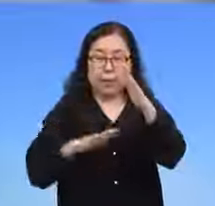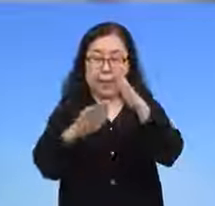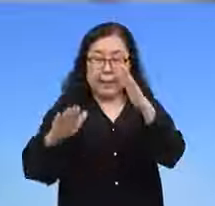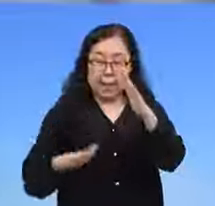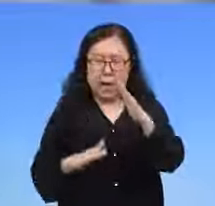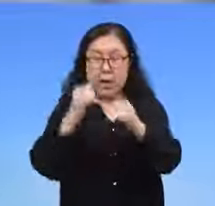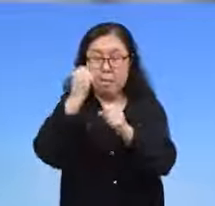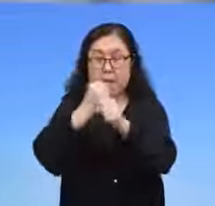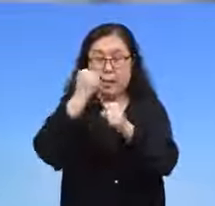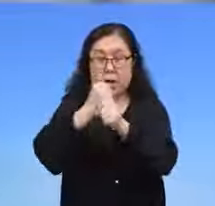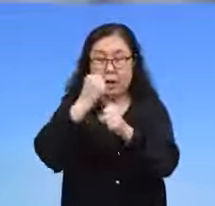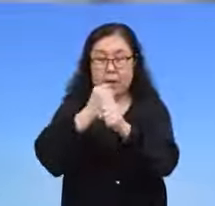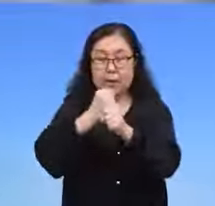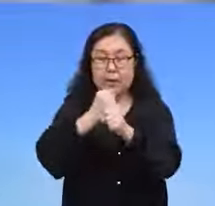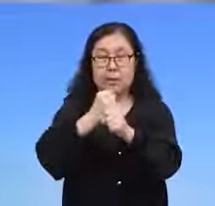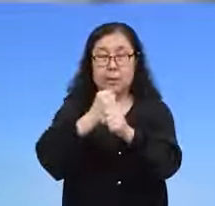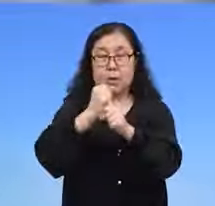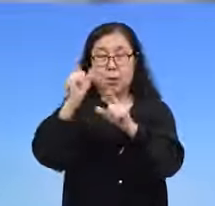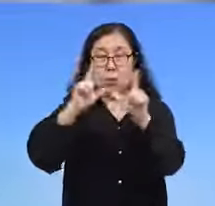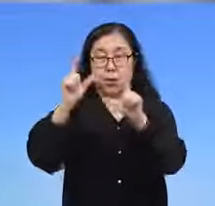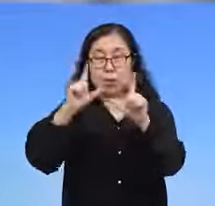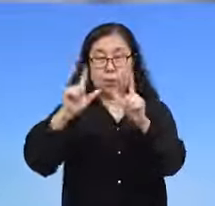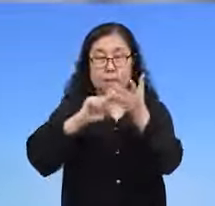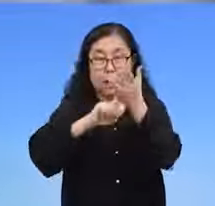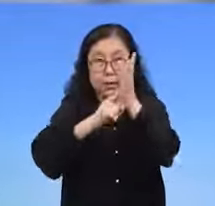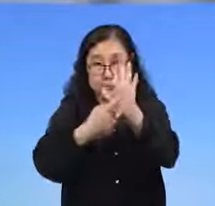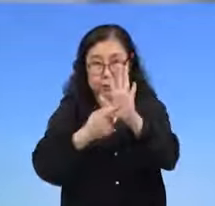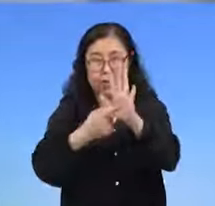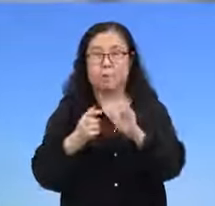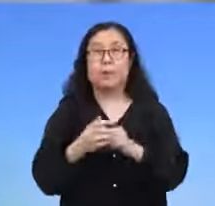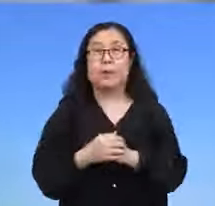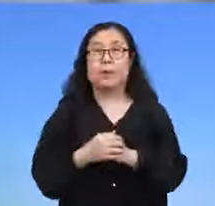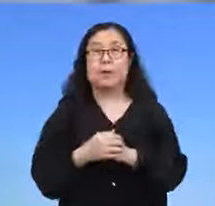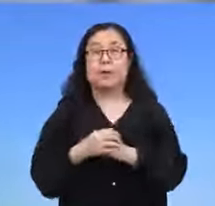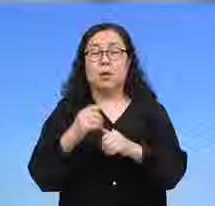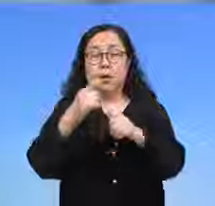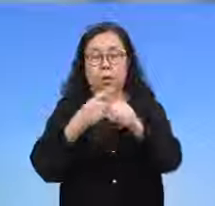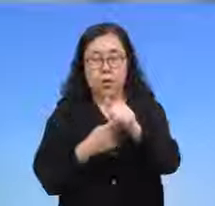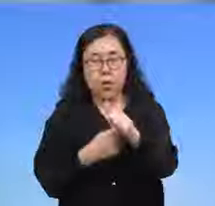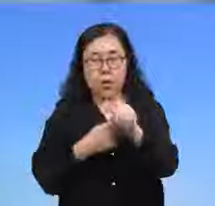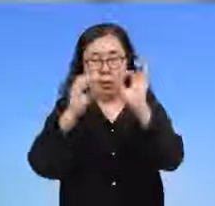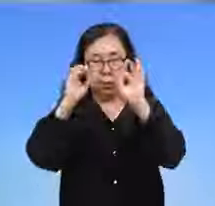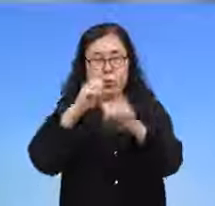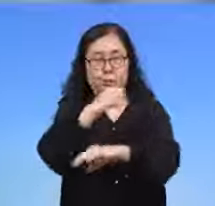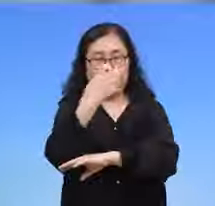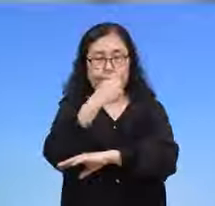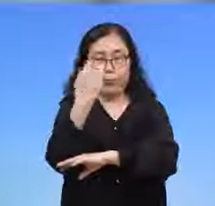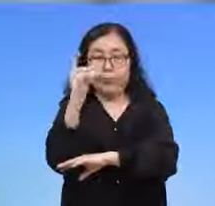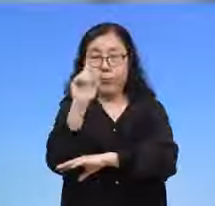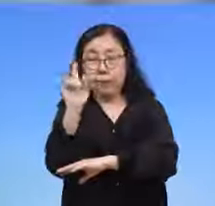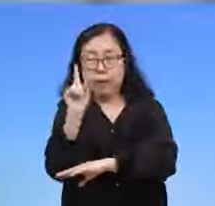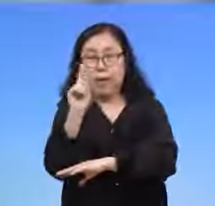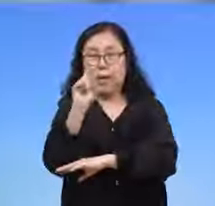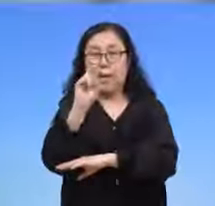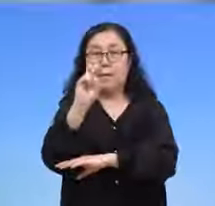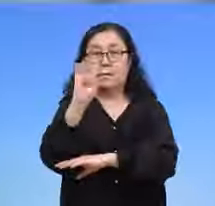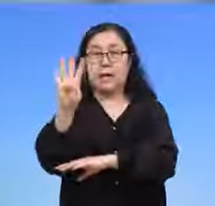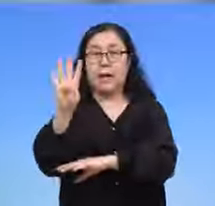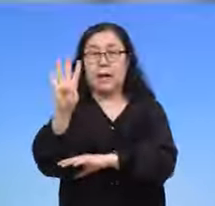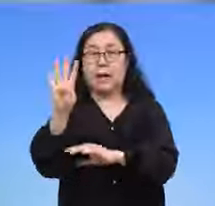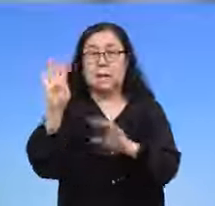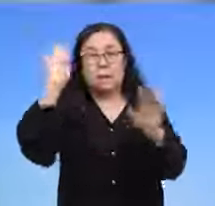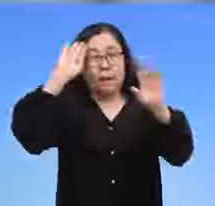가정을 이루어가는 모습이 가끔씩 이제 기사가 됐는데요, 제가 우연히 본 기사가 뭐냐 하면은